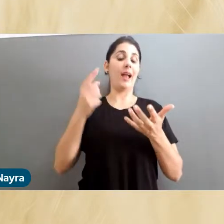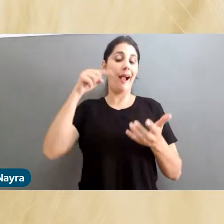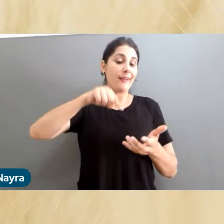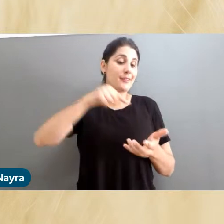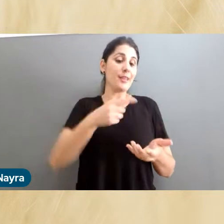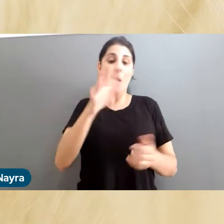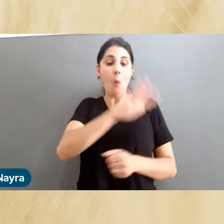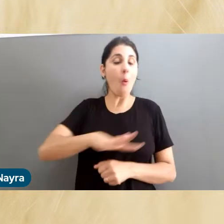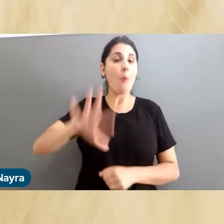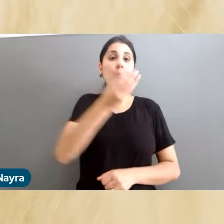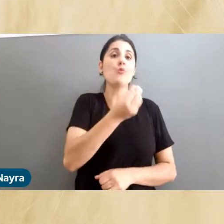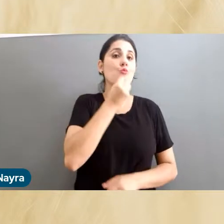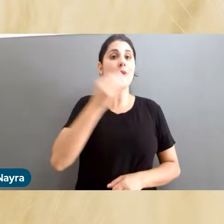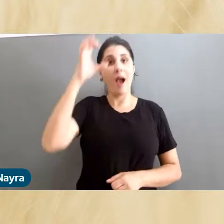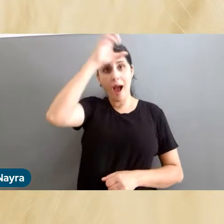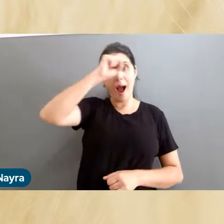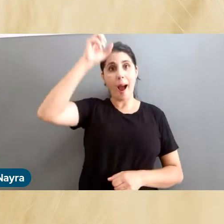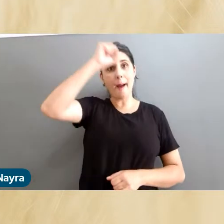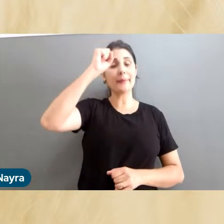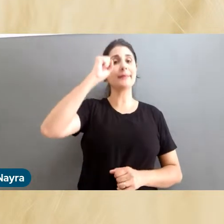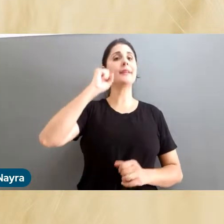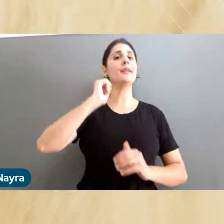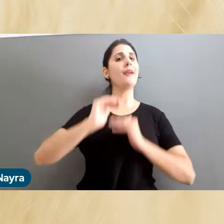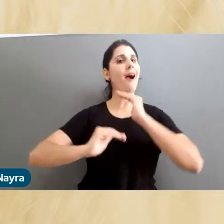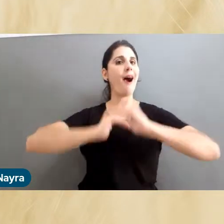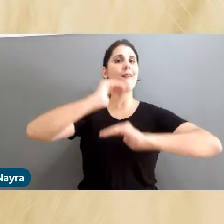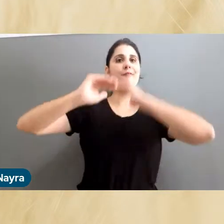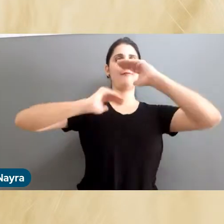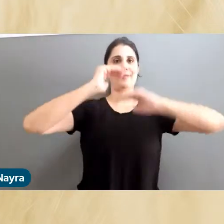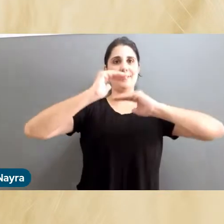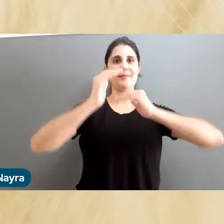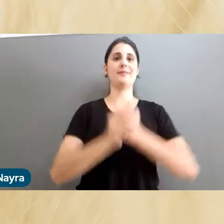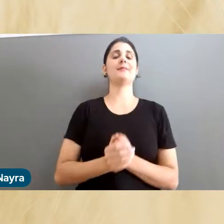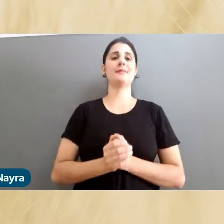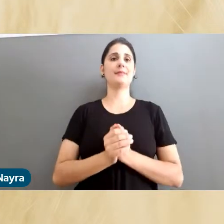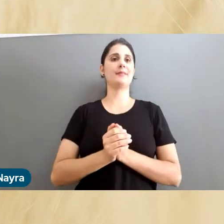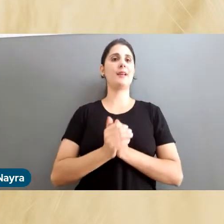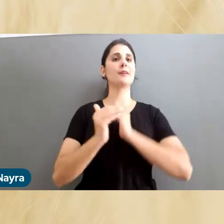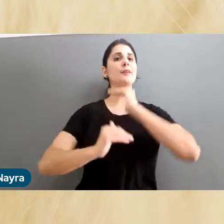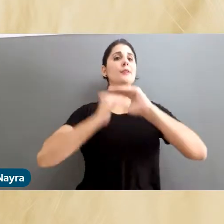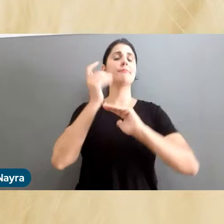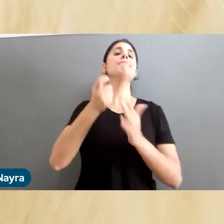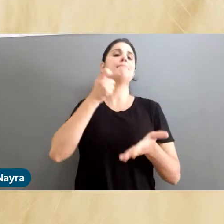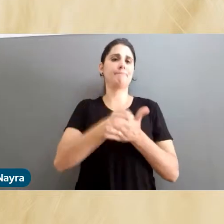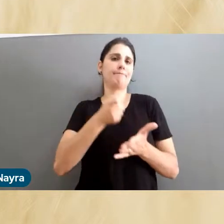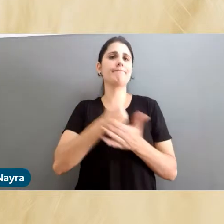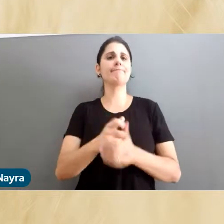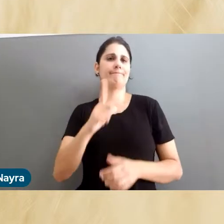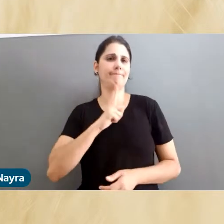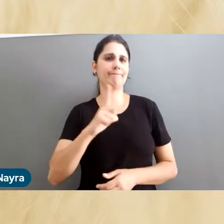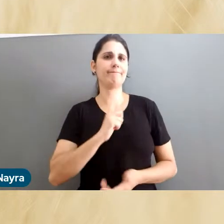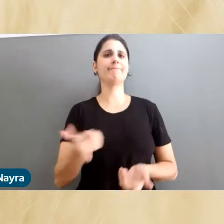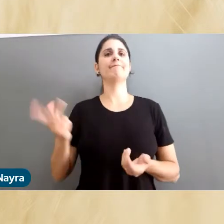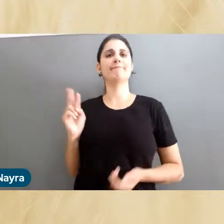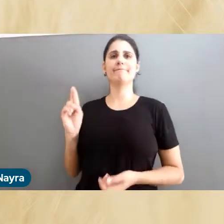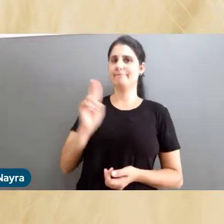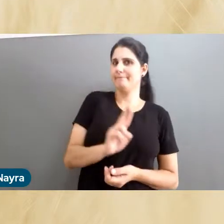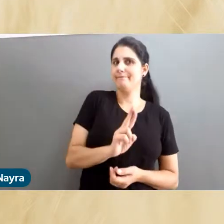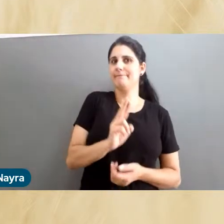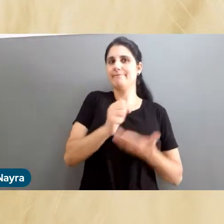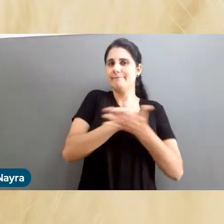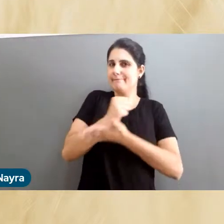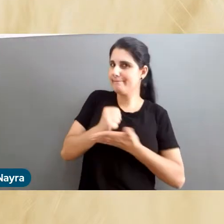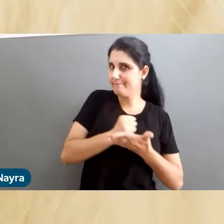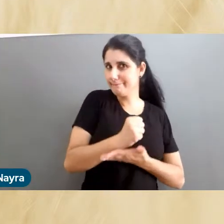possa alcançar o próximo nível. Porque o progresso é inevitável. Ele representa uma das bases da